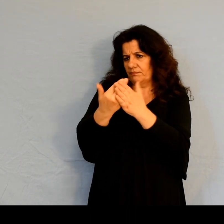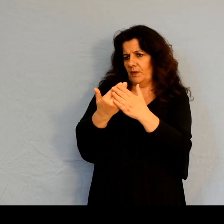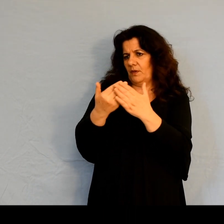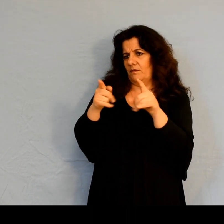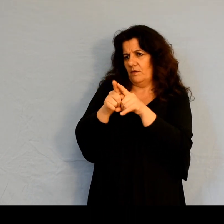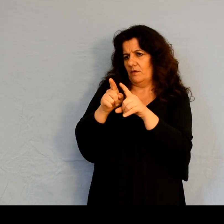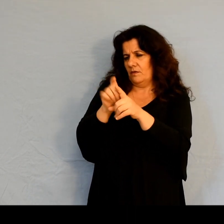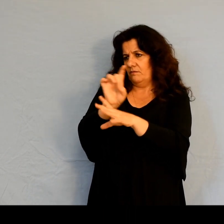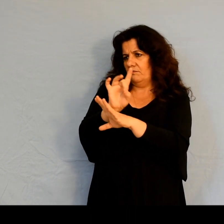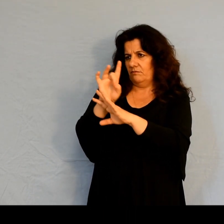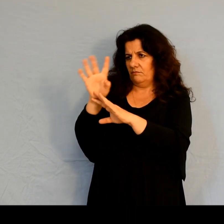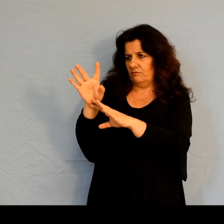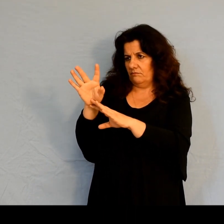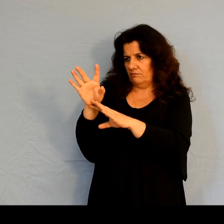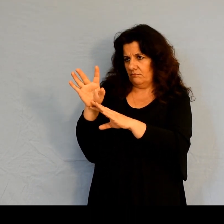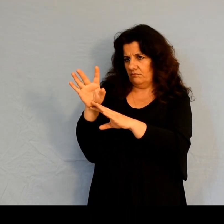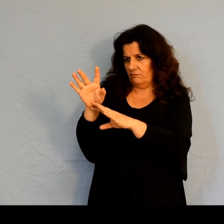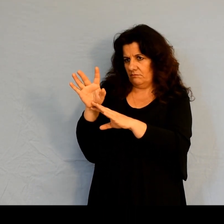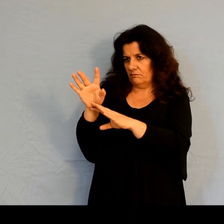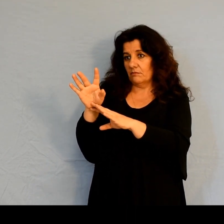Eh bien moi, je vous dis,